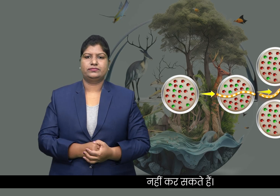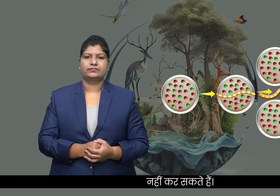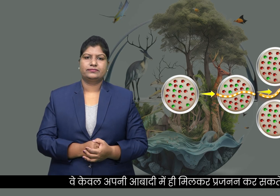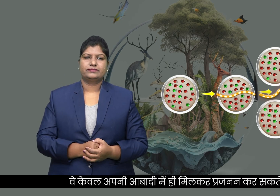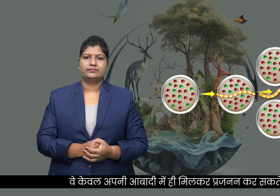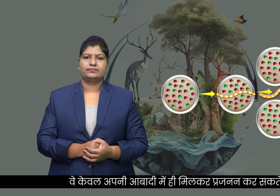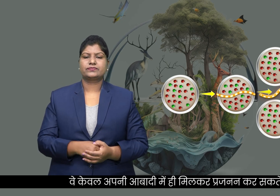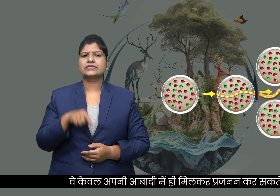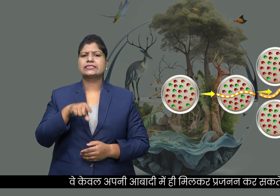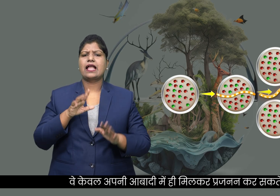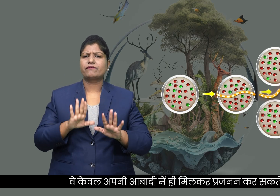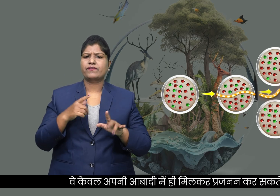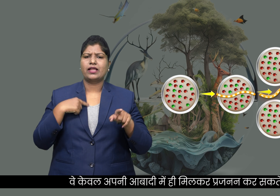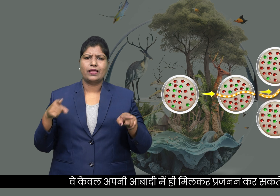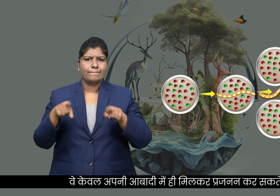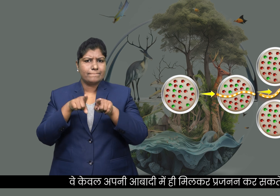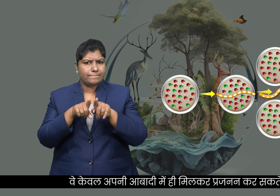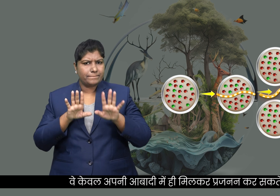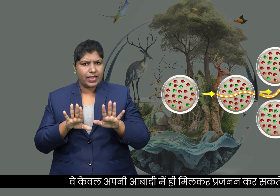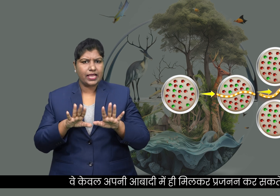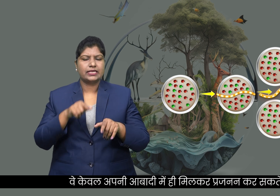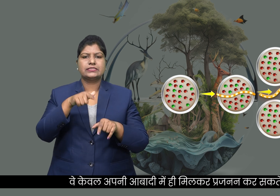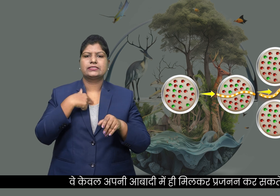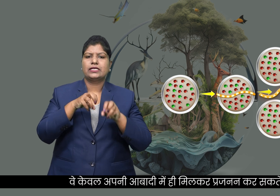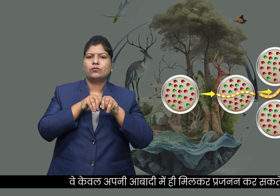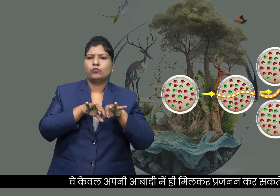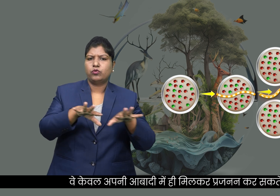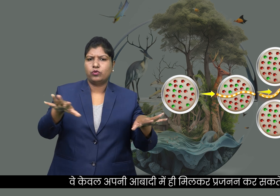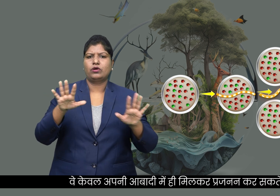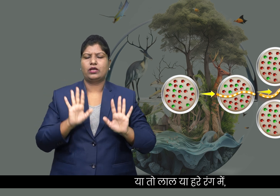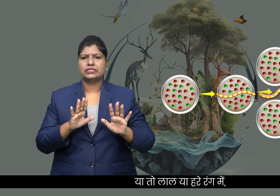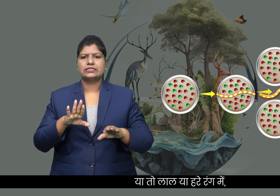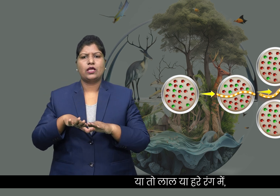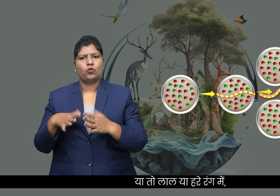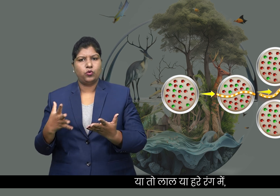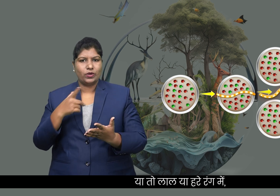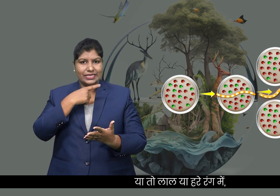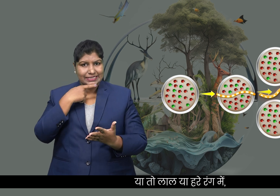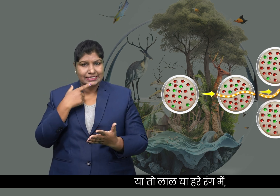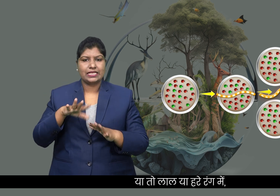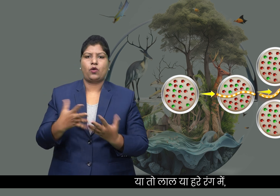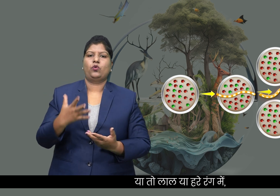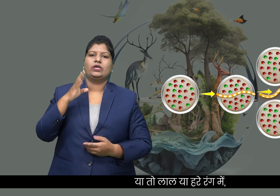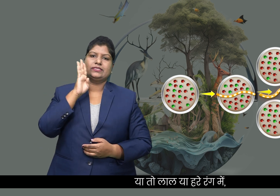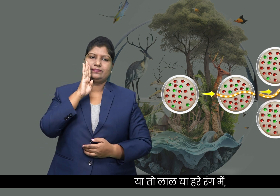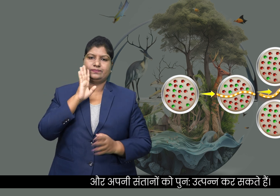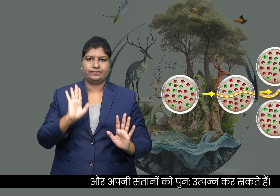वे केवल अपनी आबादी में ही मिलकर प्रजनन कर सकते हैं, या तो लाल या हरे रंग में, और